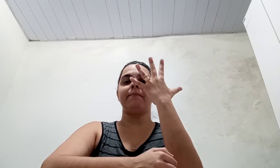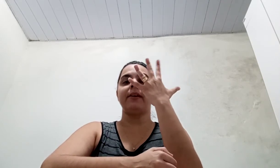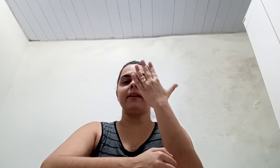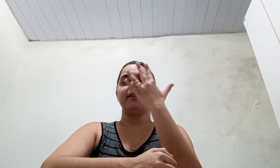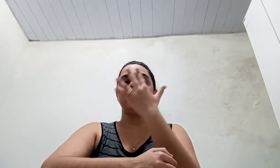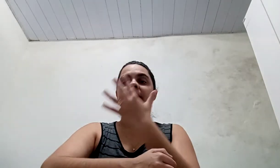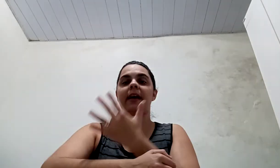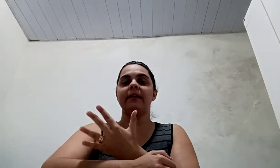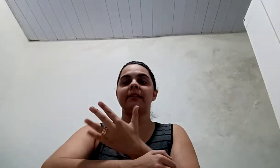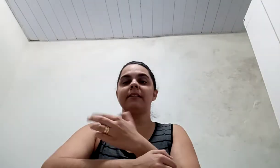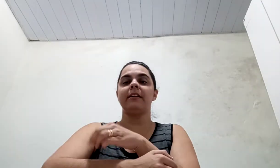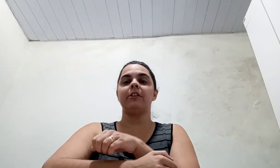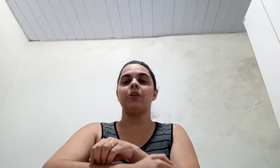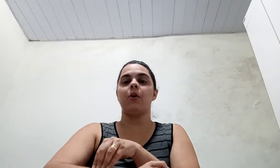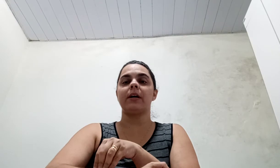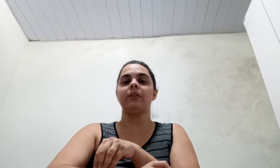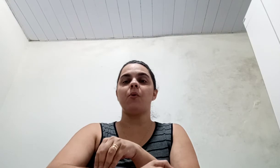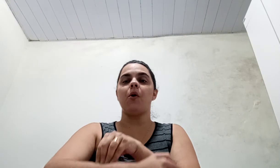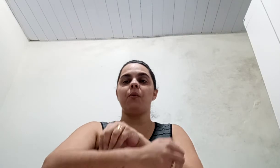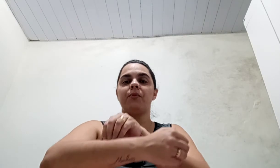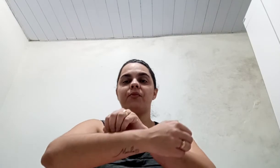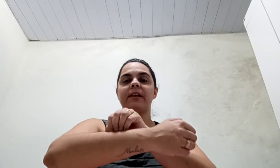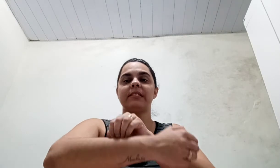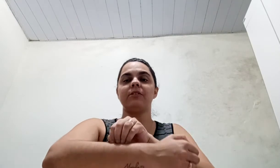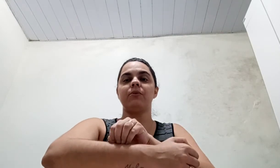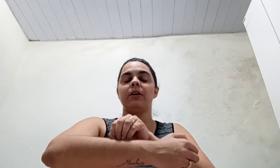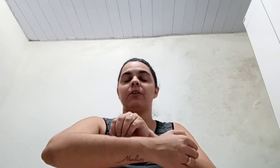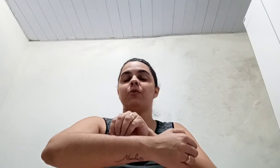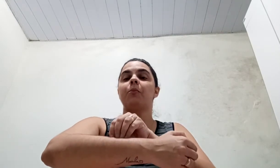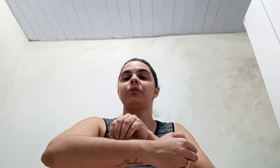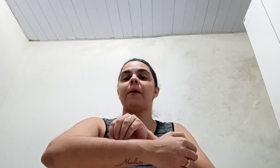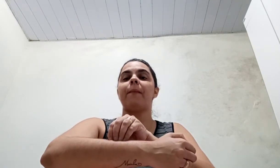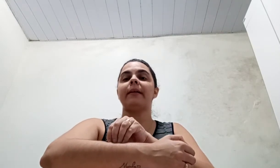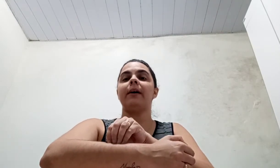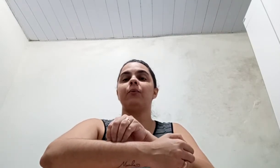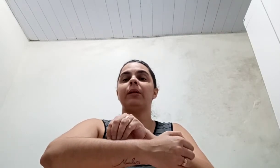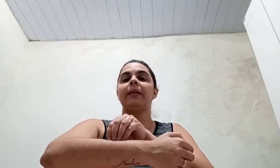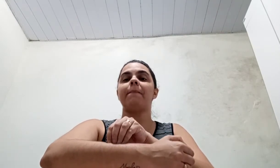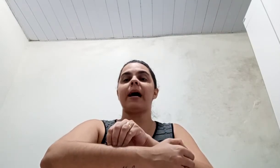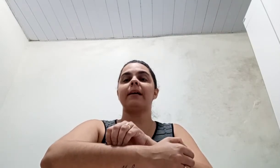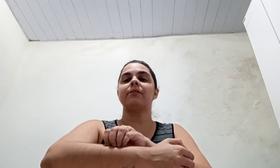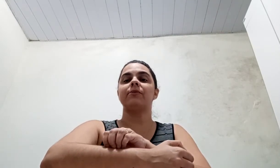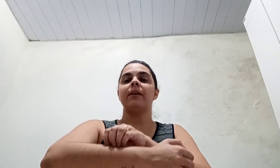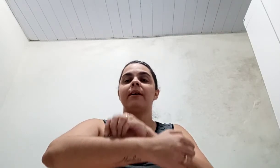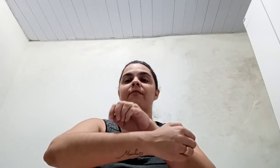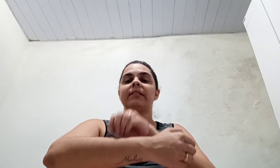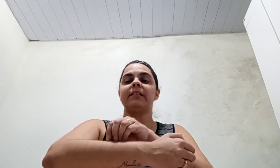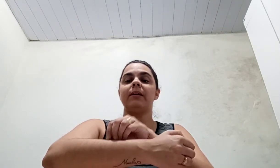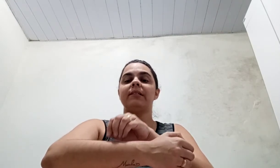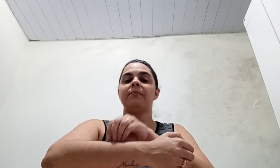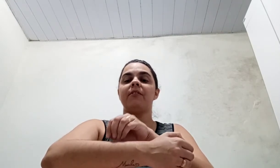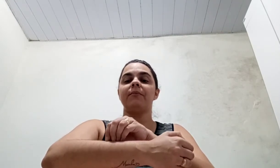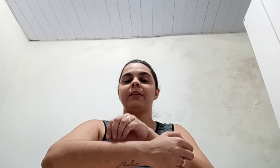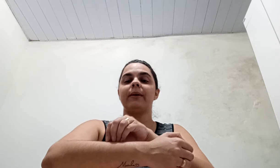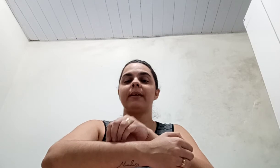abre, desce e toca no ombro, fazendo no ombro não, perdão, no antebraço, fazendo esse movimento